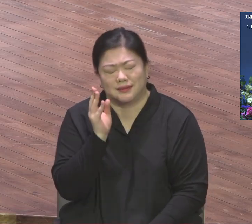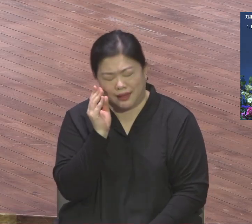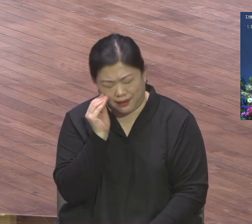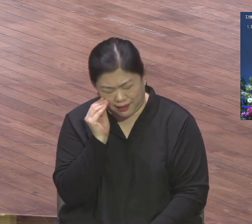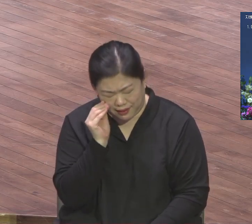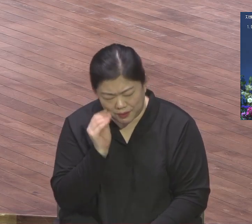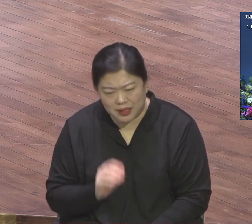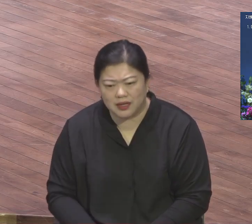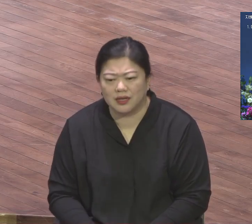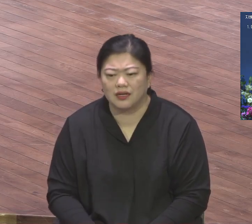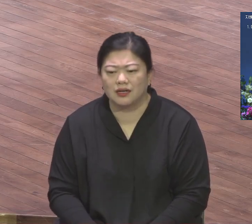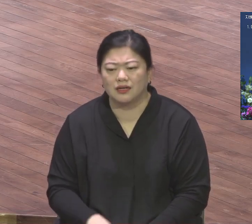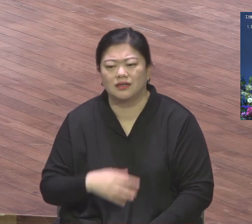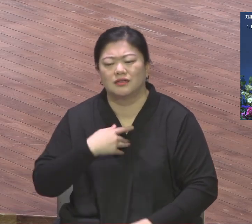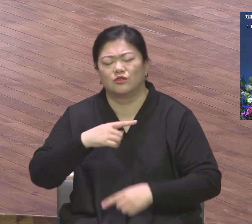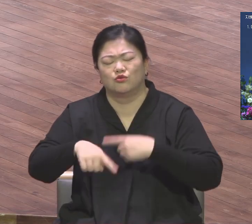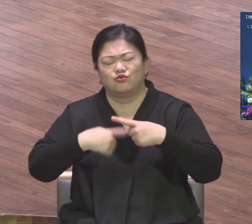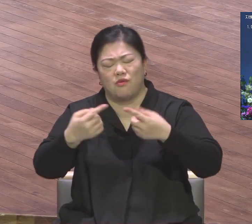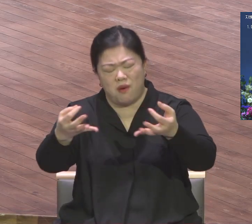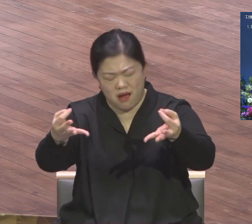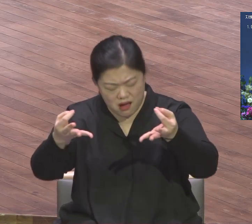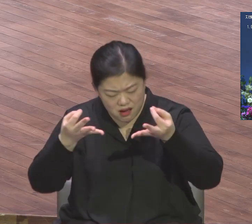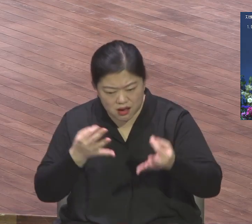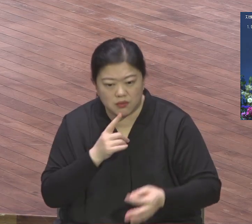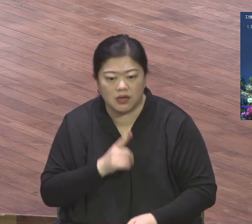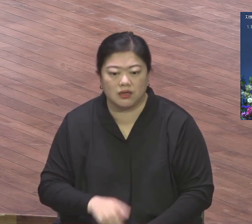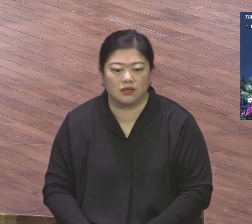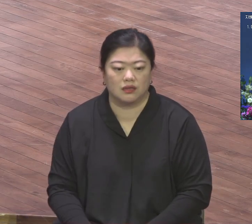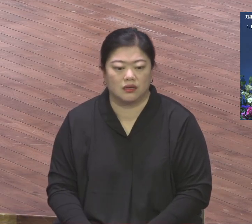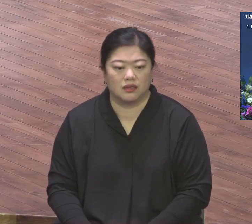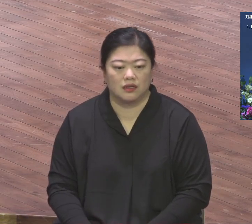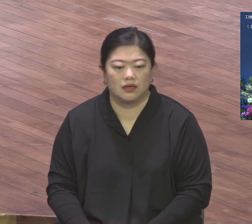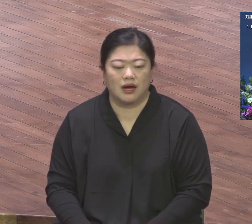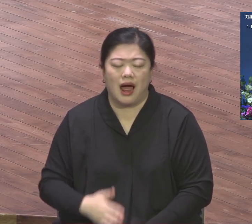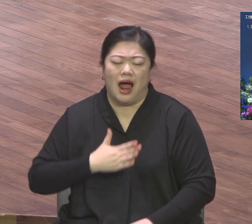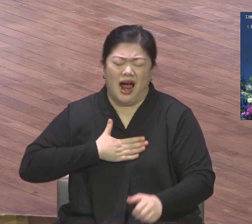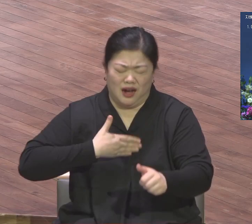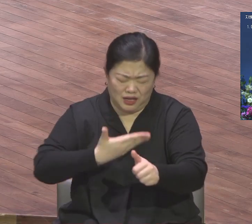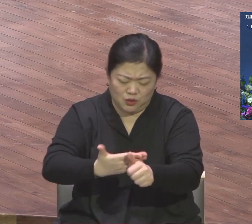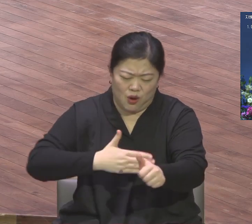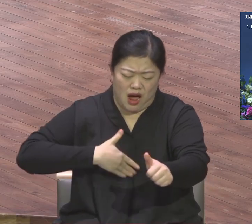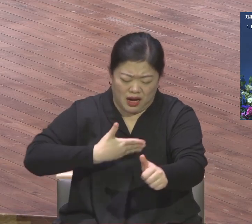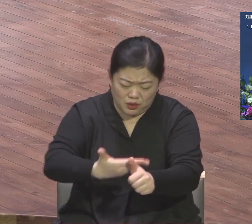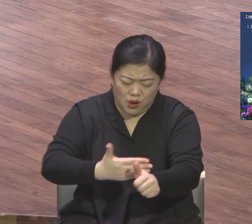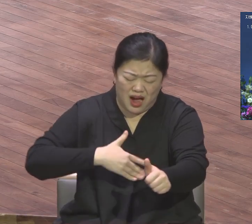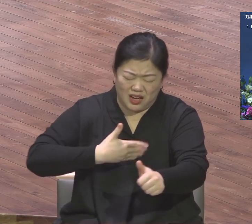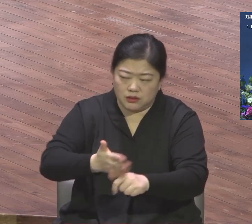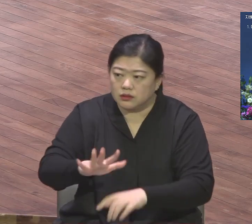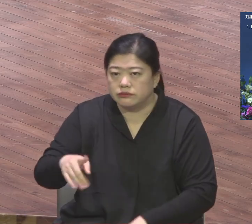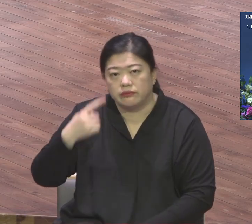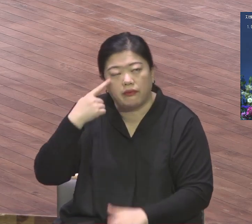마음속에 지키는 삶을 삶이 된다고. 이게 중요하다.